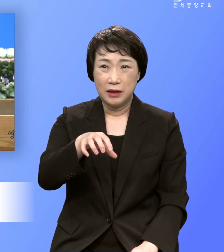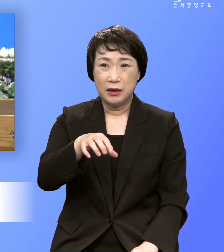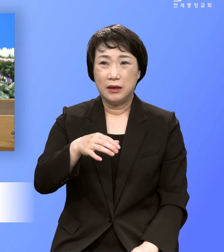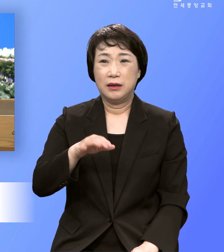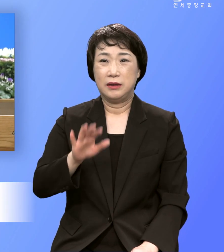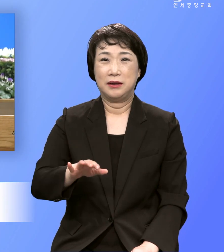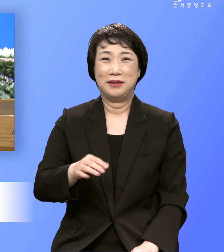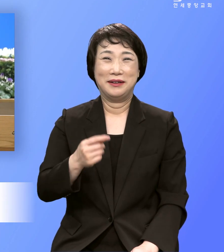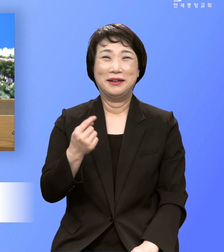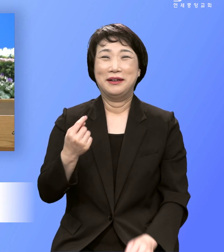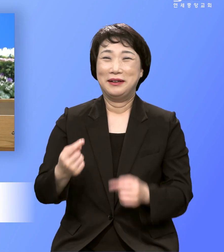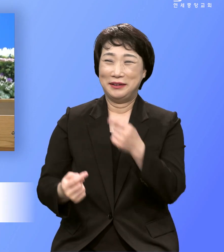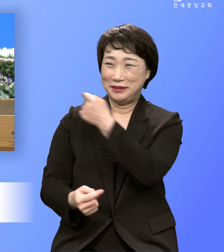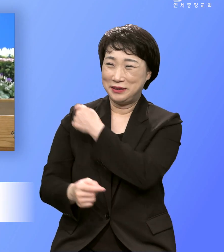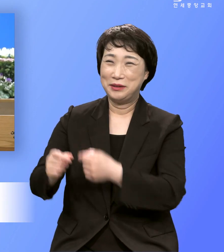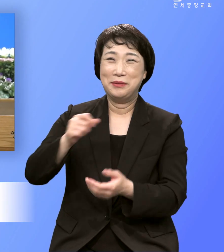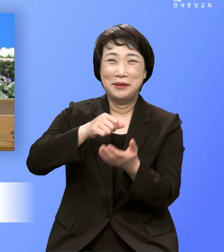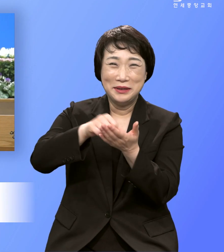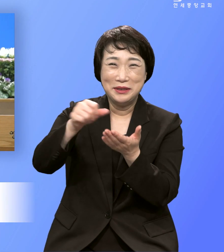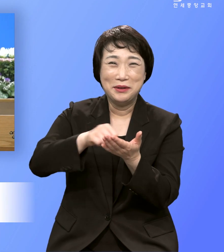좀 지어라.